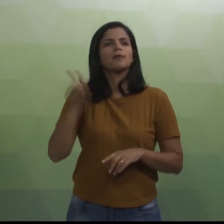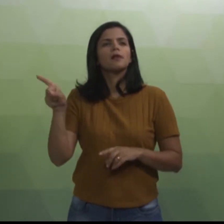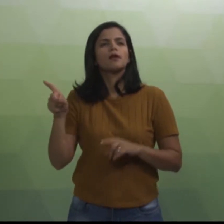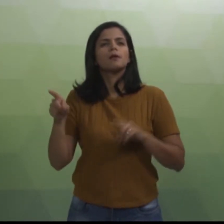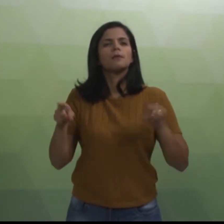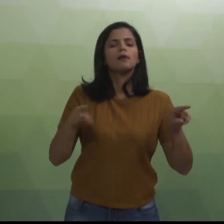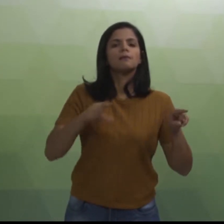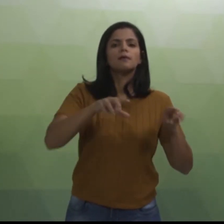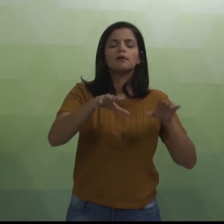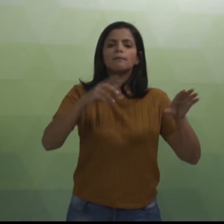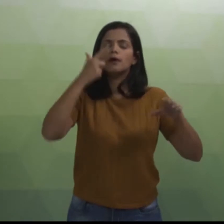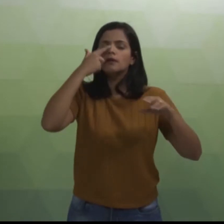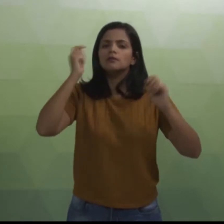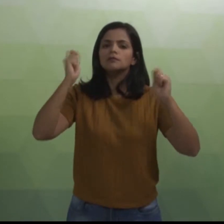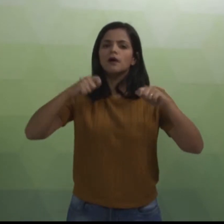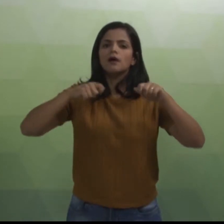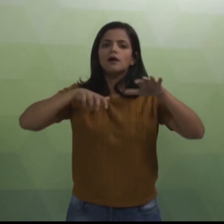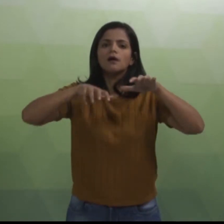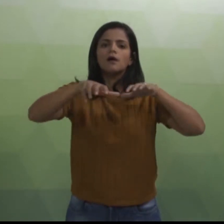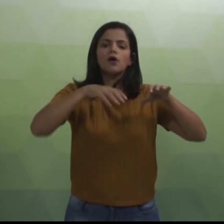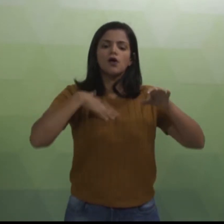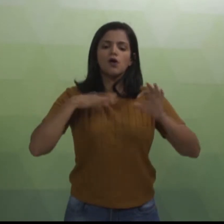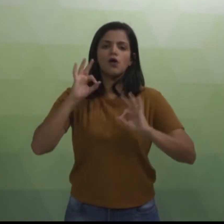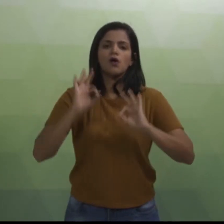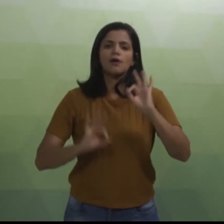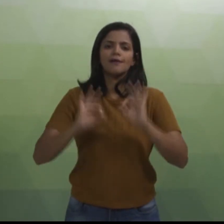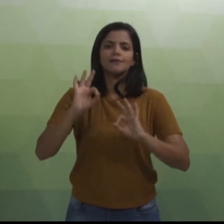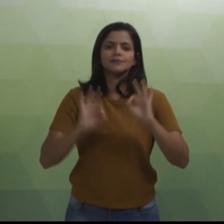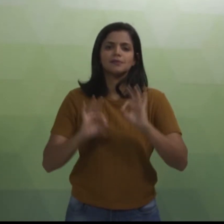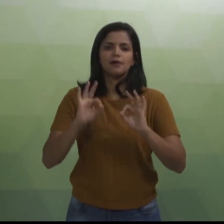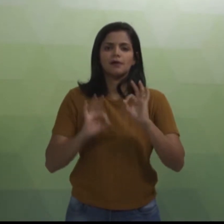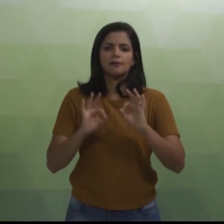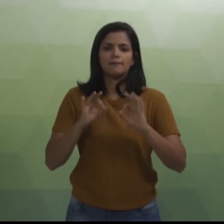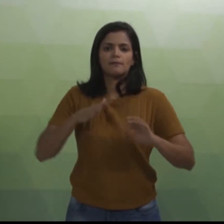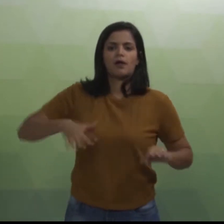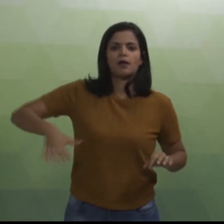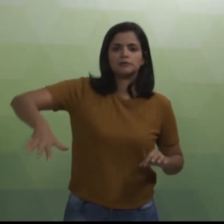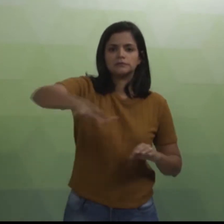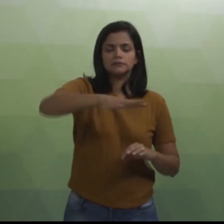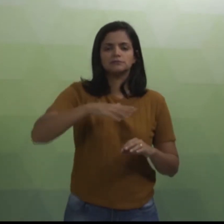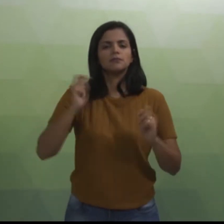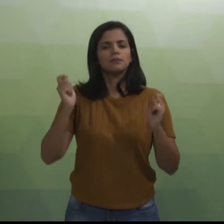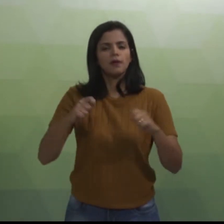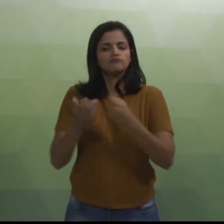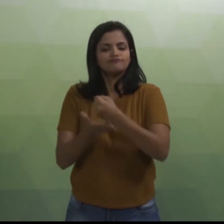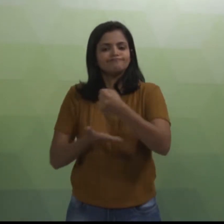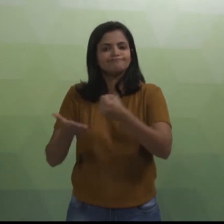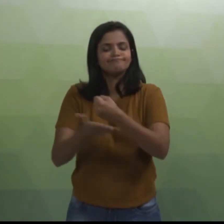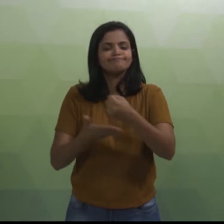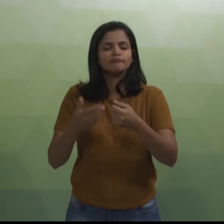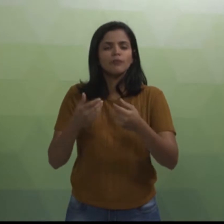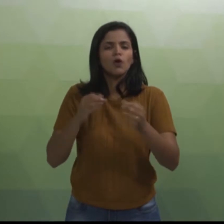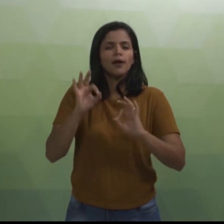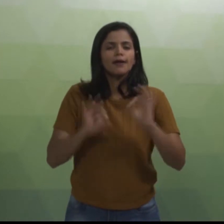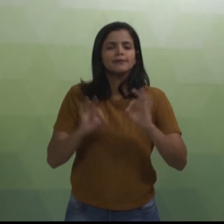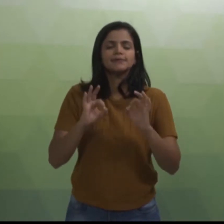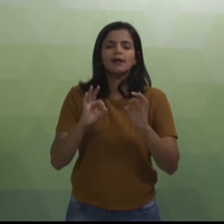para que eu consiga me localizar nesse determinado espaço, para haver uma organização